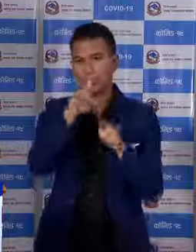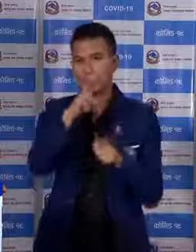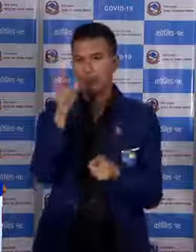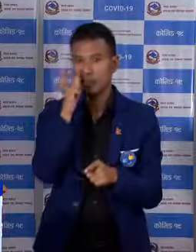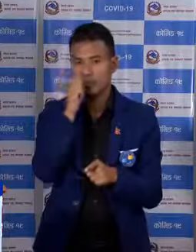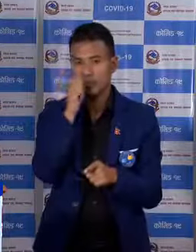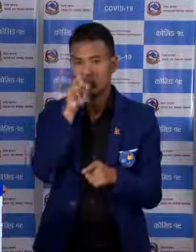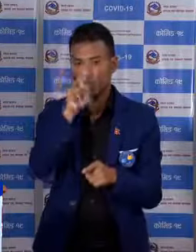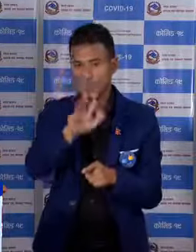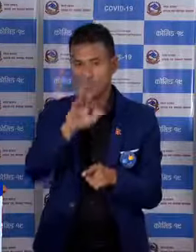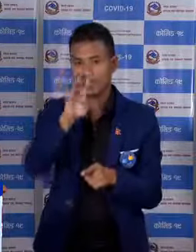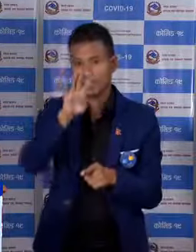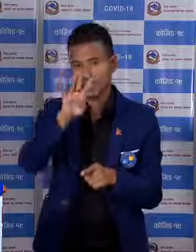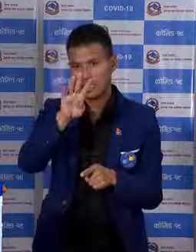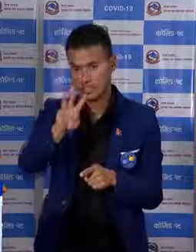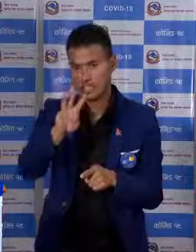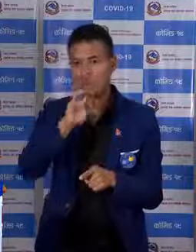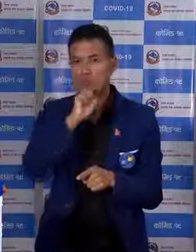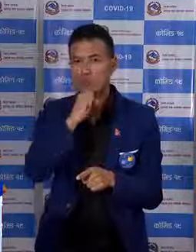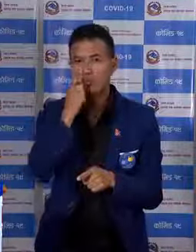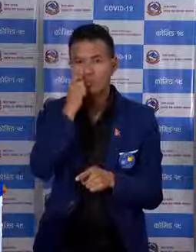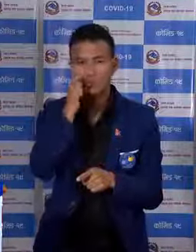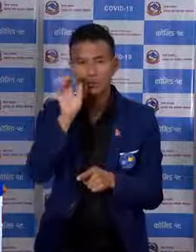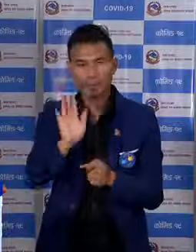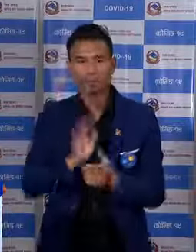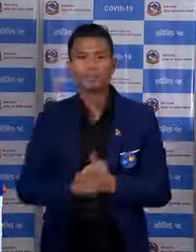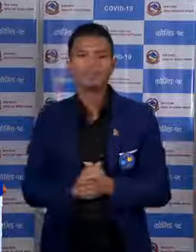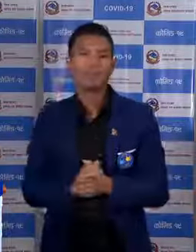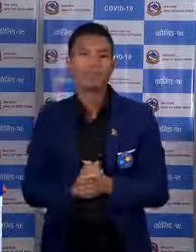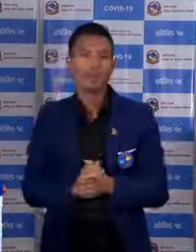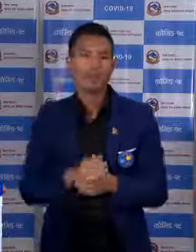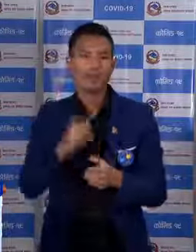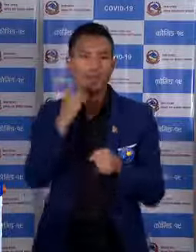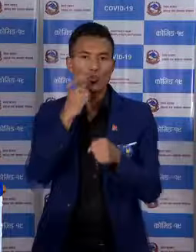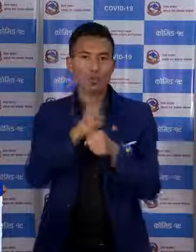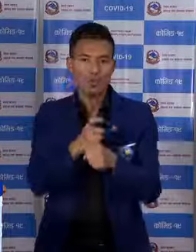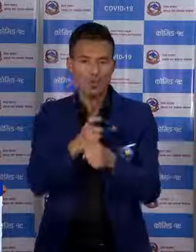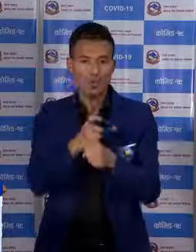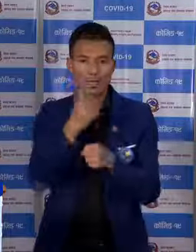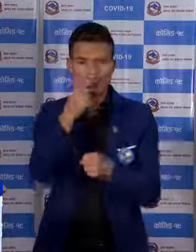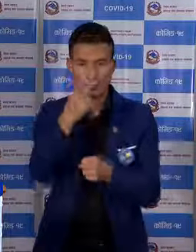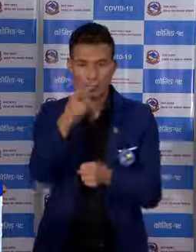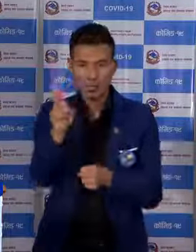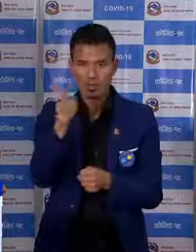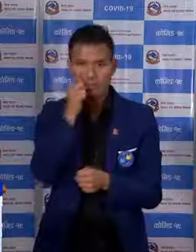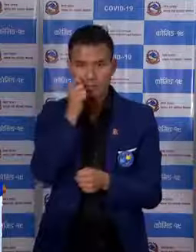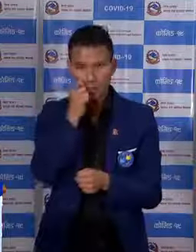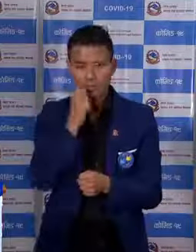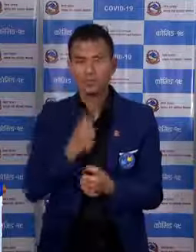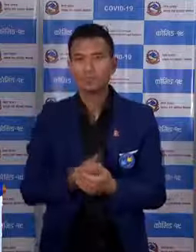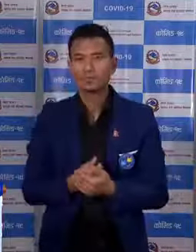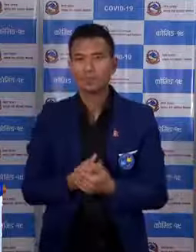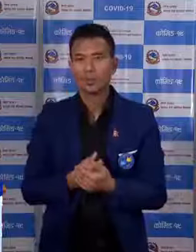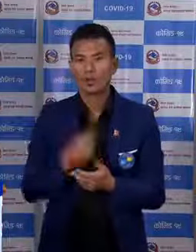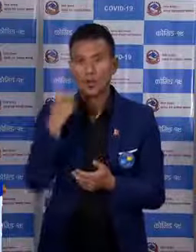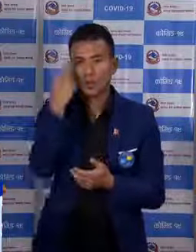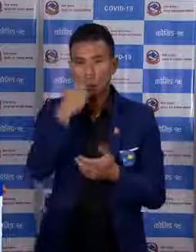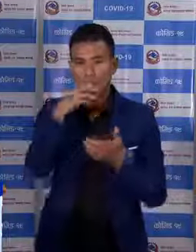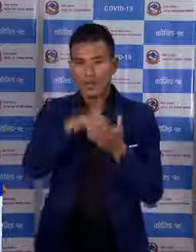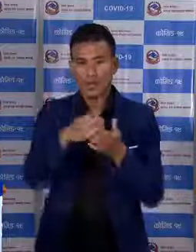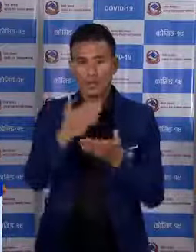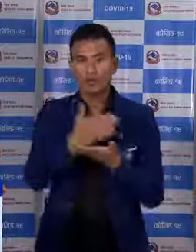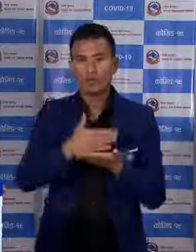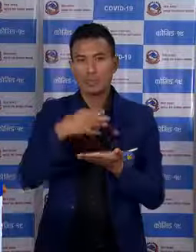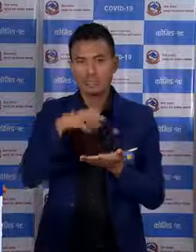र 43 बर्स का हुनुँँछा तेसे गरी गुल्मी धुरकोट का 2 जाना पुरुशरू हुनुँछा र रुपन देही